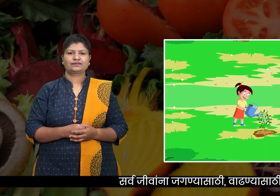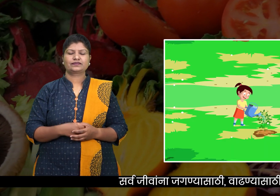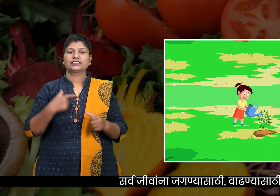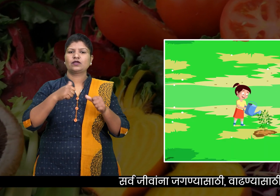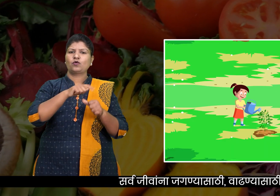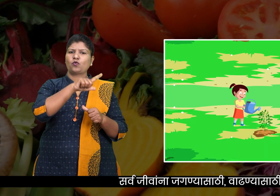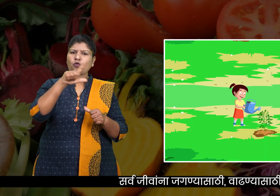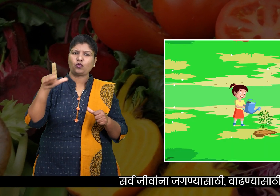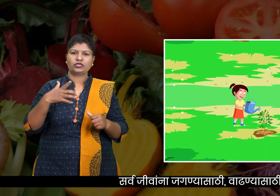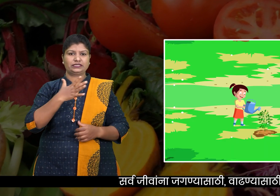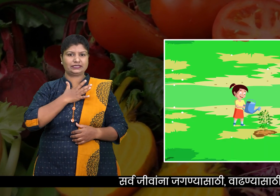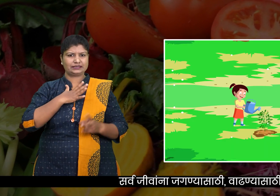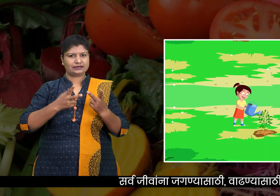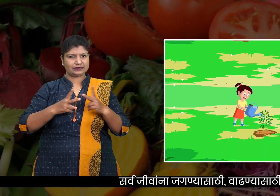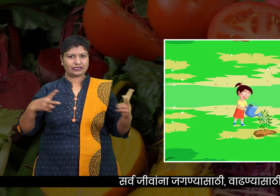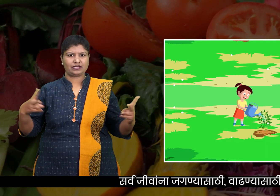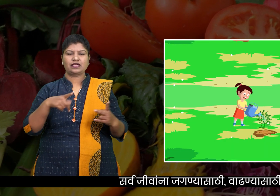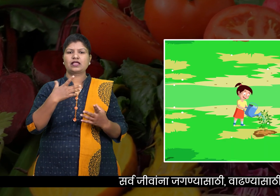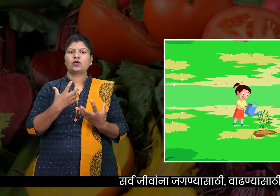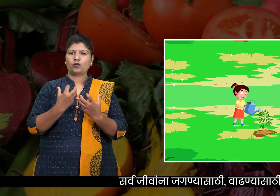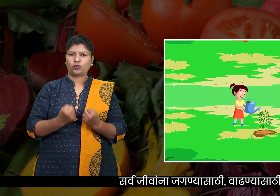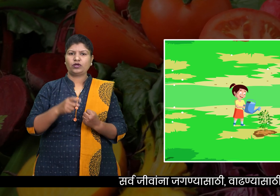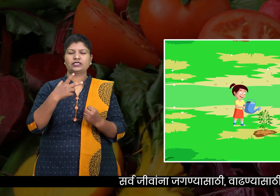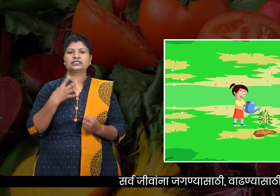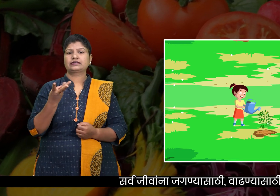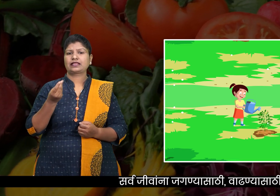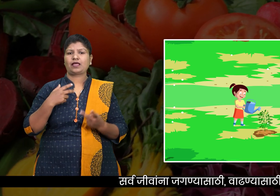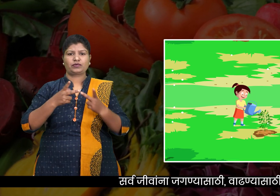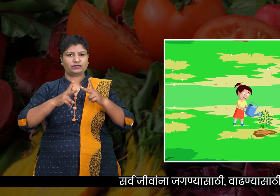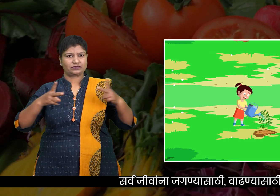सर्व जीवनात जगण्यासाठी, वाढवण्यासाठी